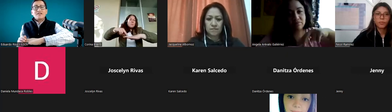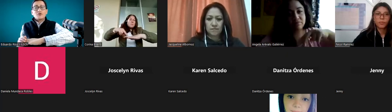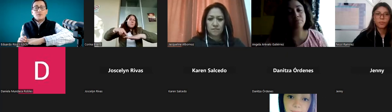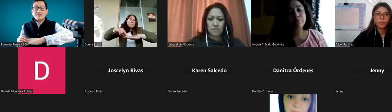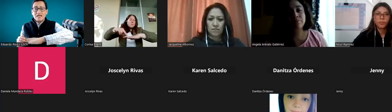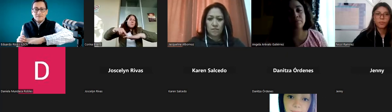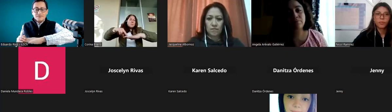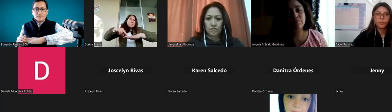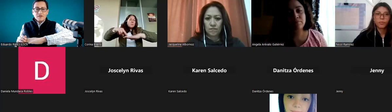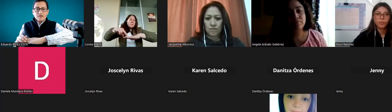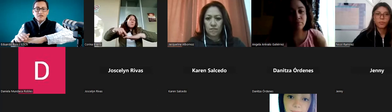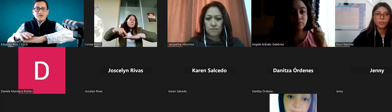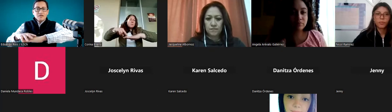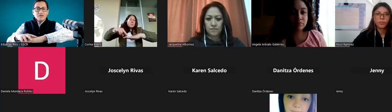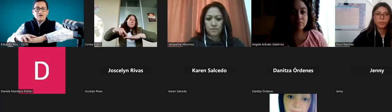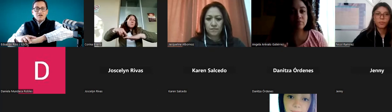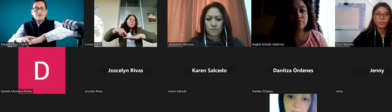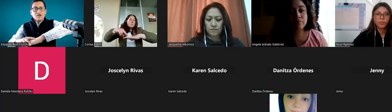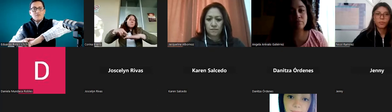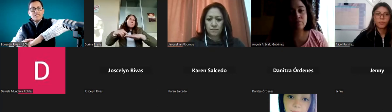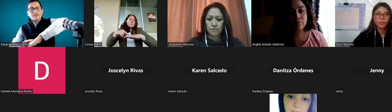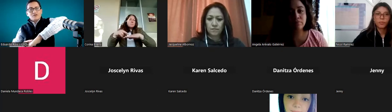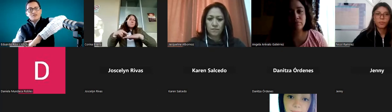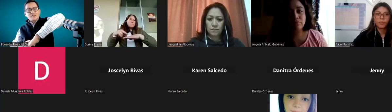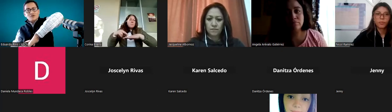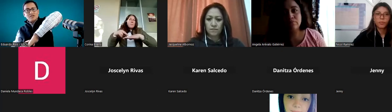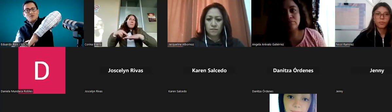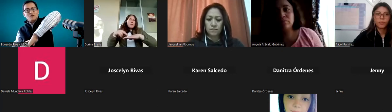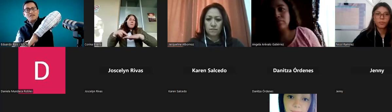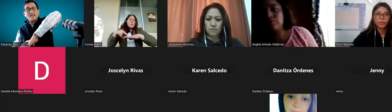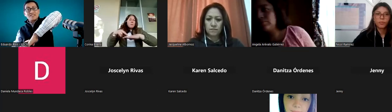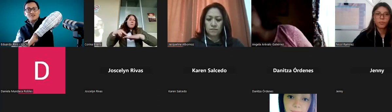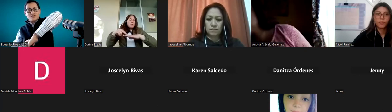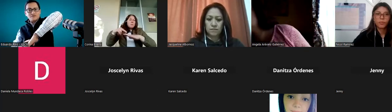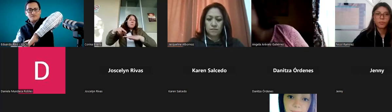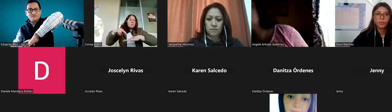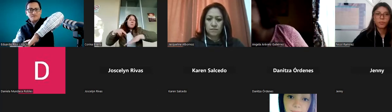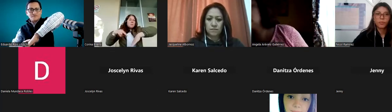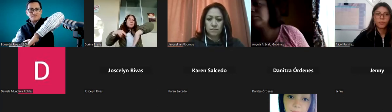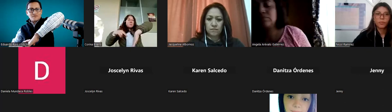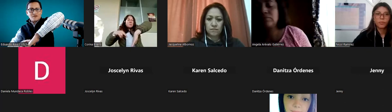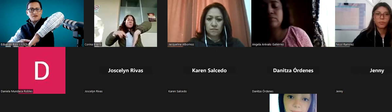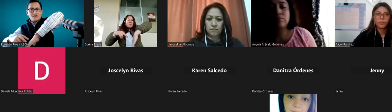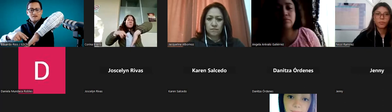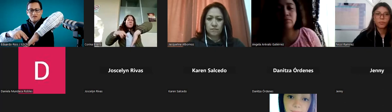señas es visoespacial. Ahora vamos a cambiar entonces esto, le vamos a dar una inclinación.